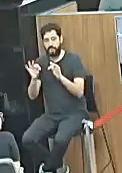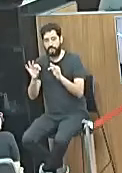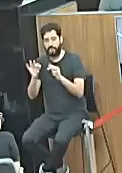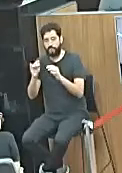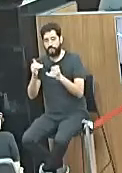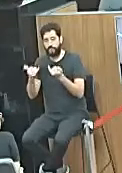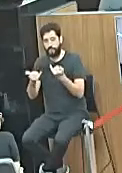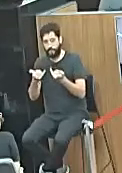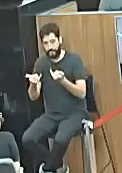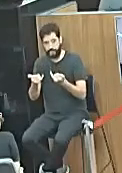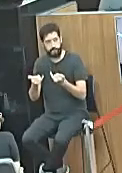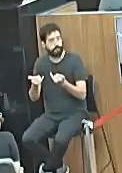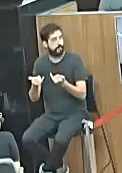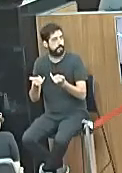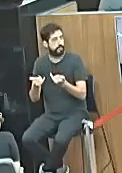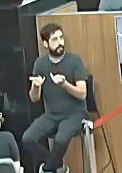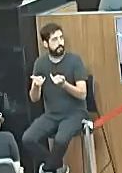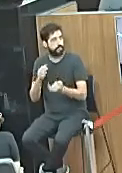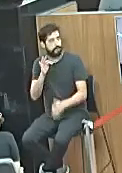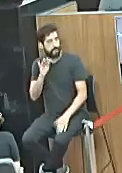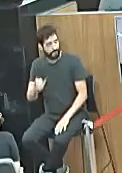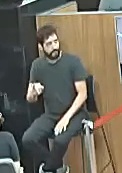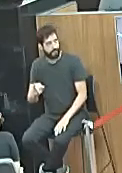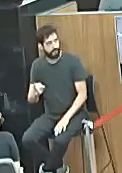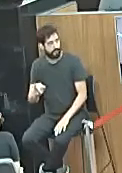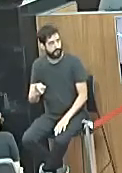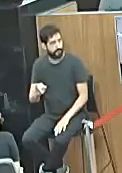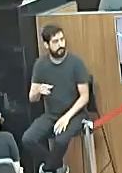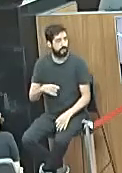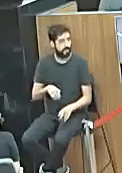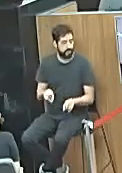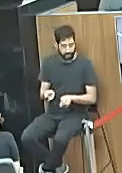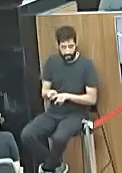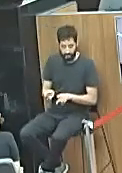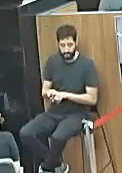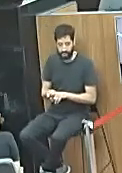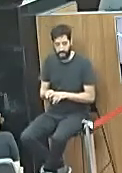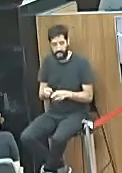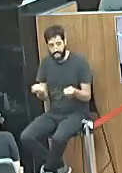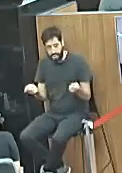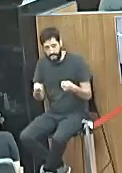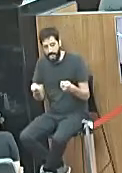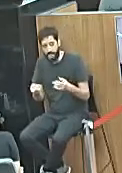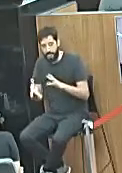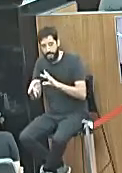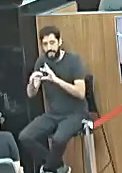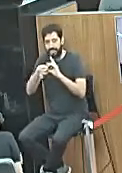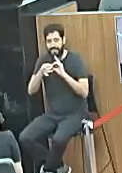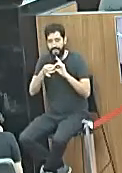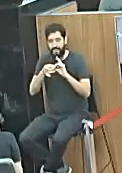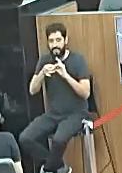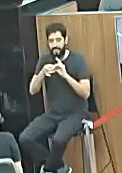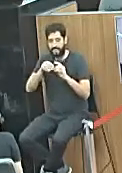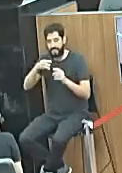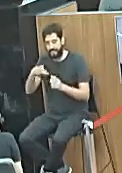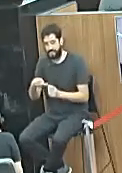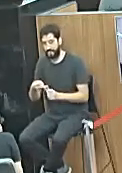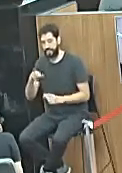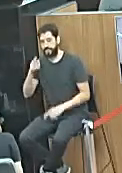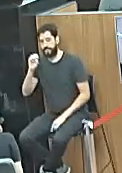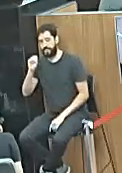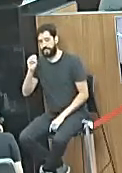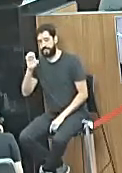informação ea viabilizar parcerias com o terceiro setor para tanto é